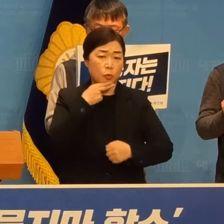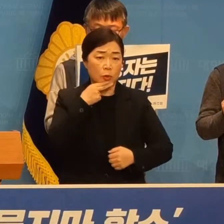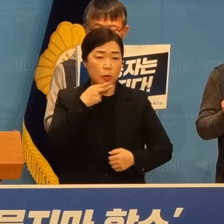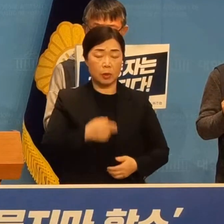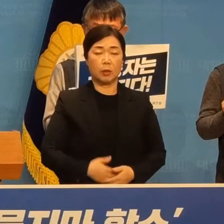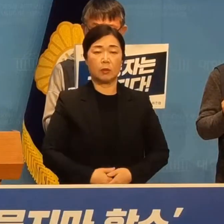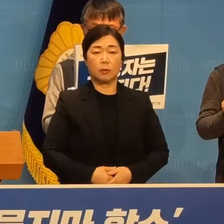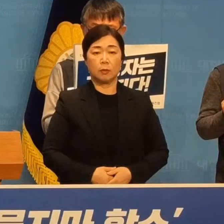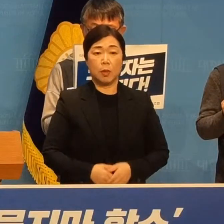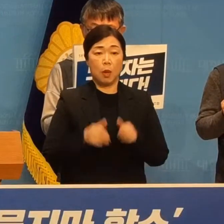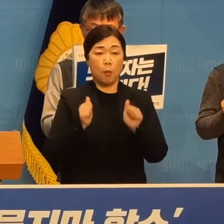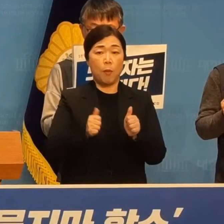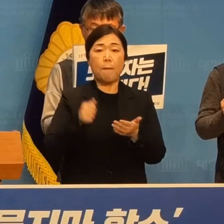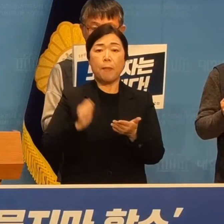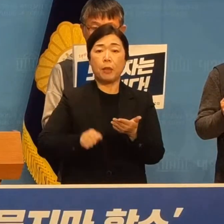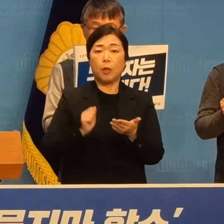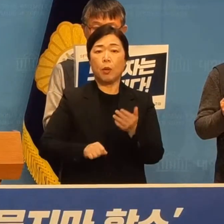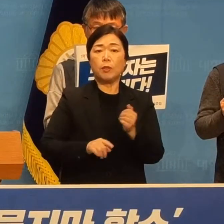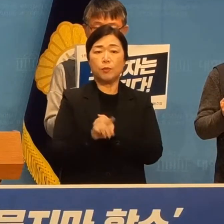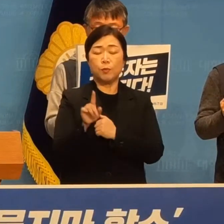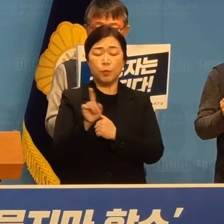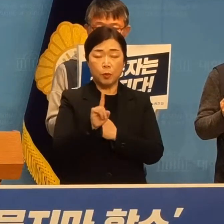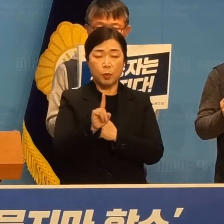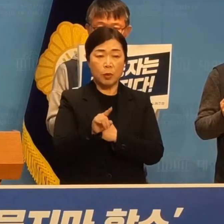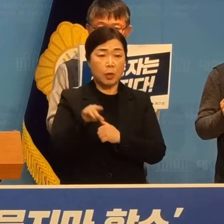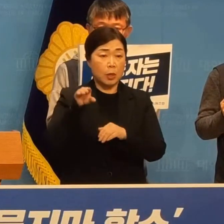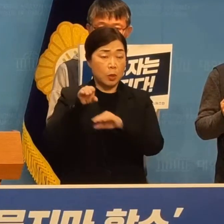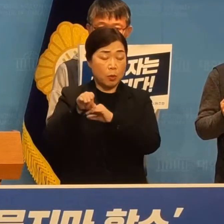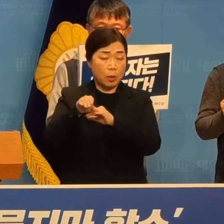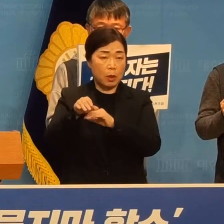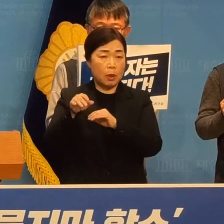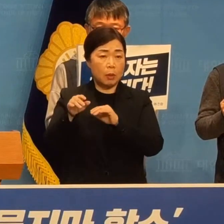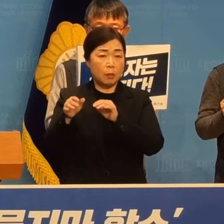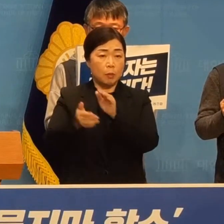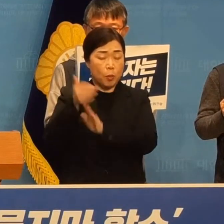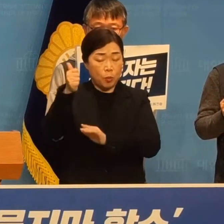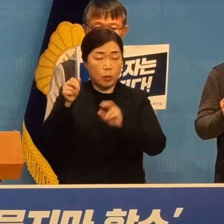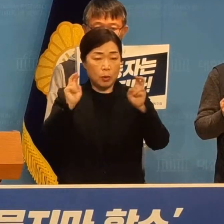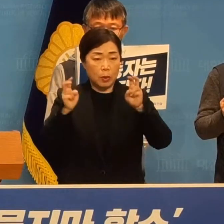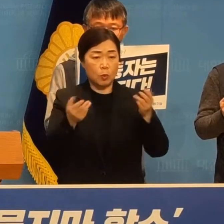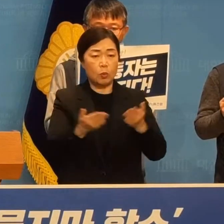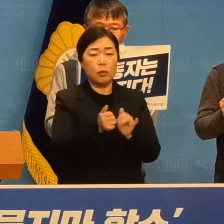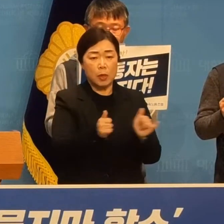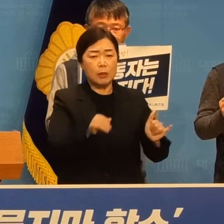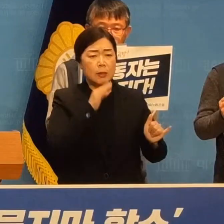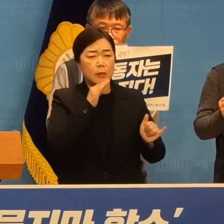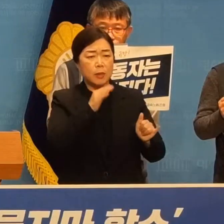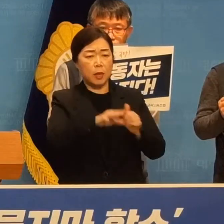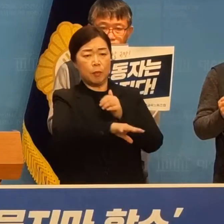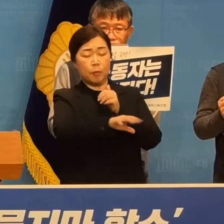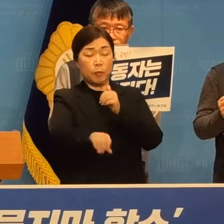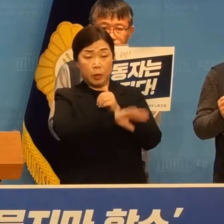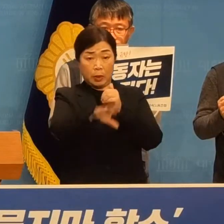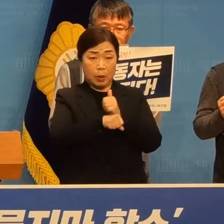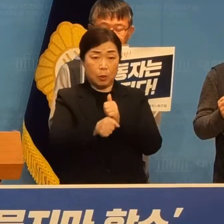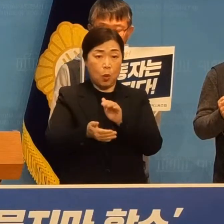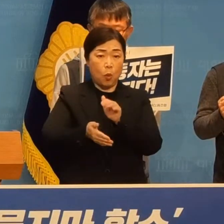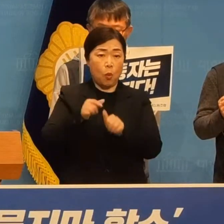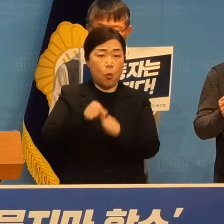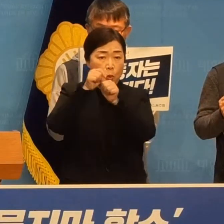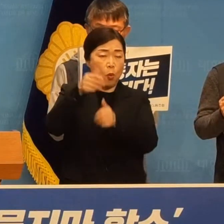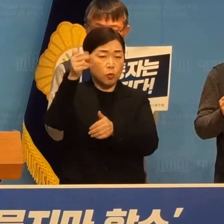법원의 판결 취지에 비춰보면 현대차는 대리점 판매 노동자들에 대한 실질적인 사용자다라고 볼 여지가 매우